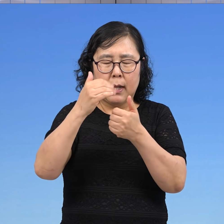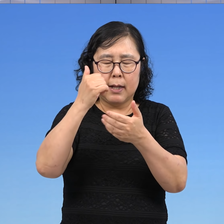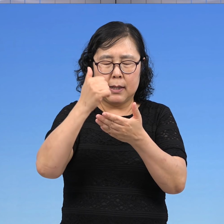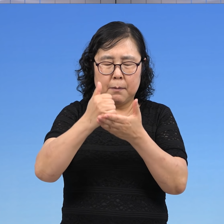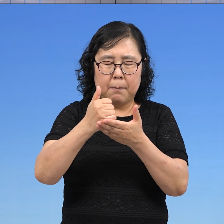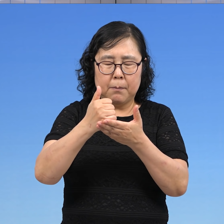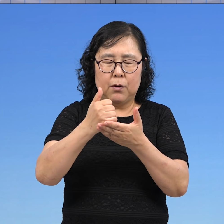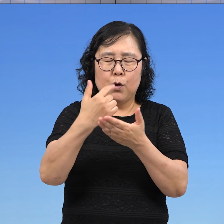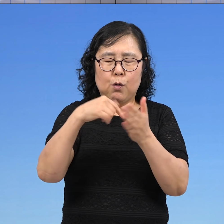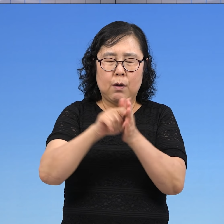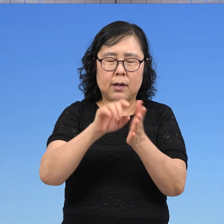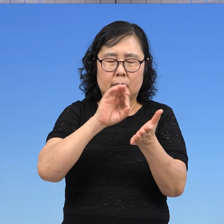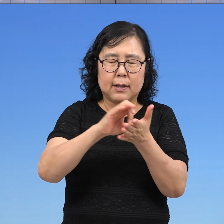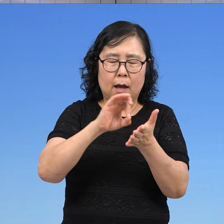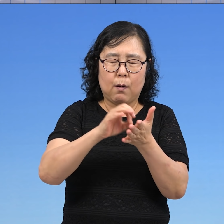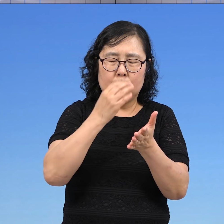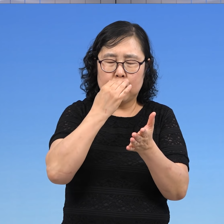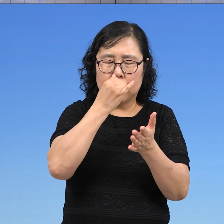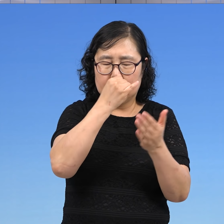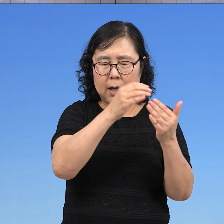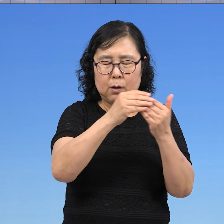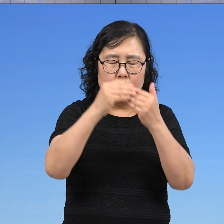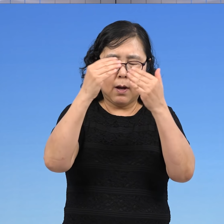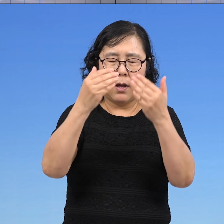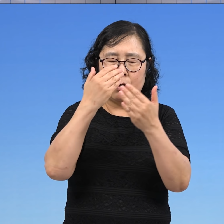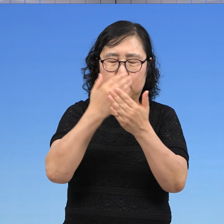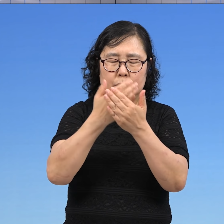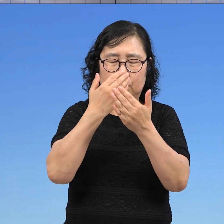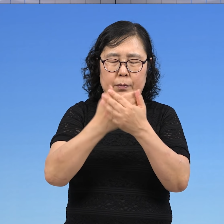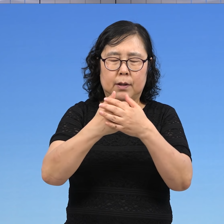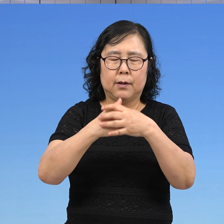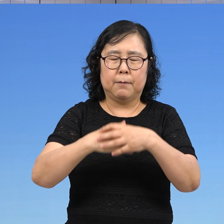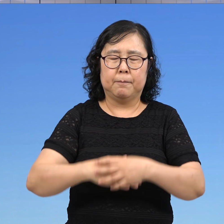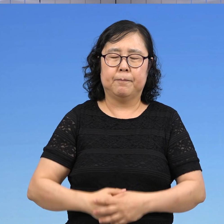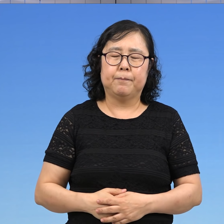재료가 되고 도구가 되도록 인도하여 주시옵소서